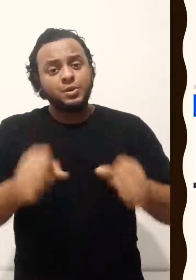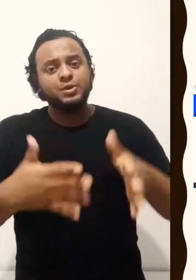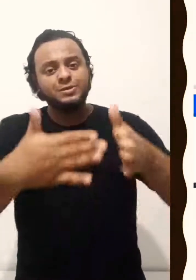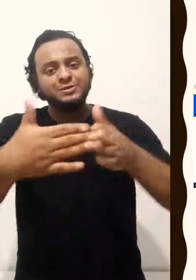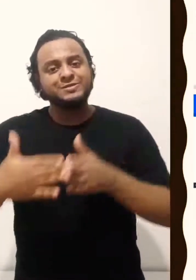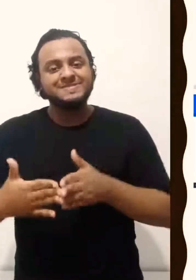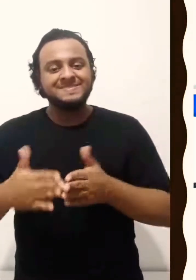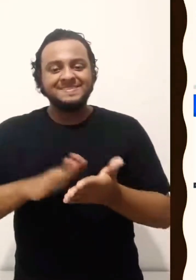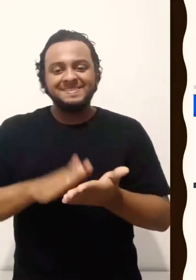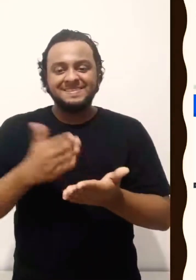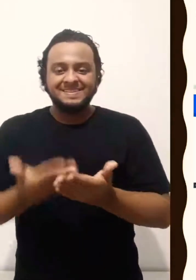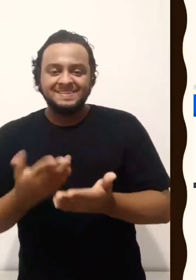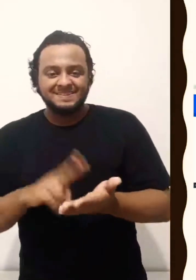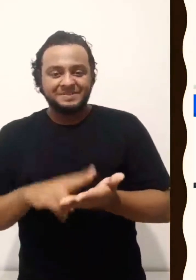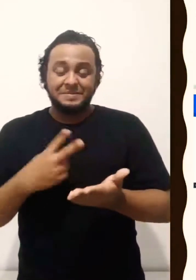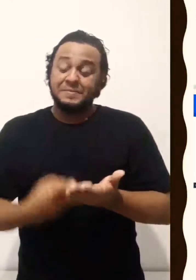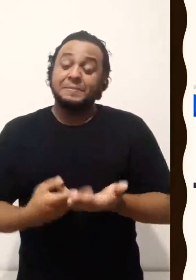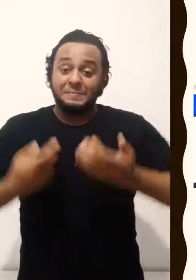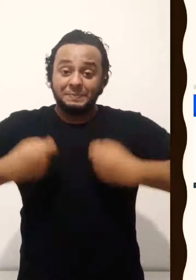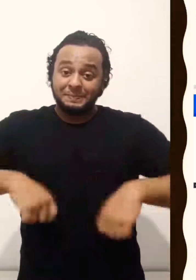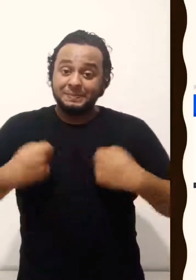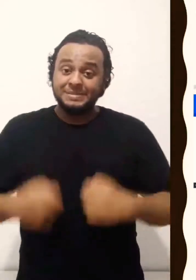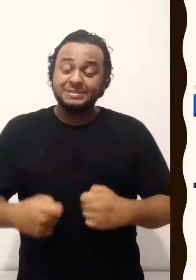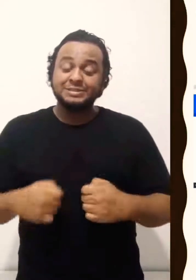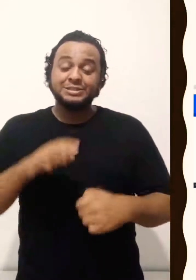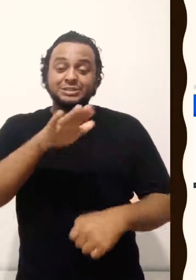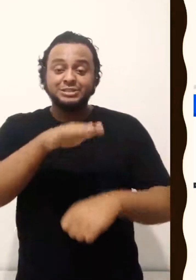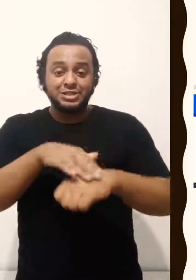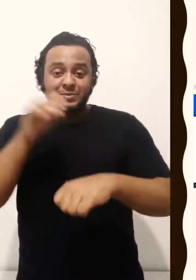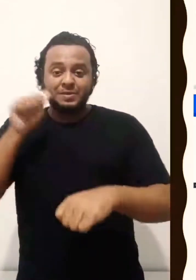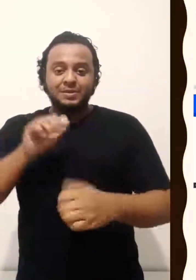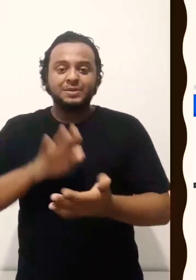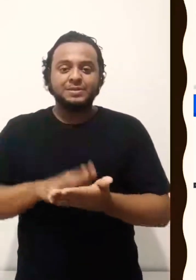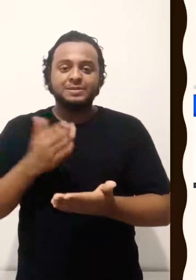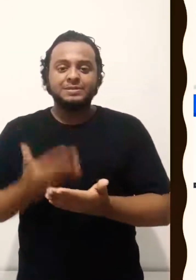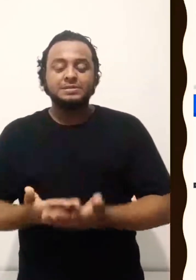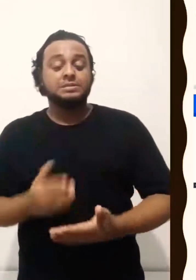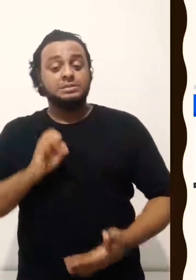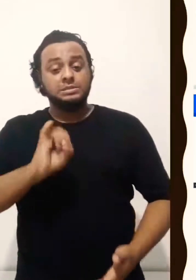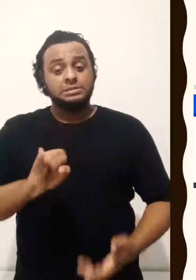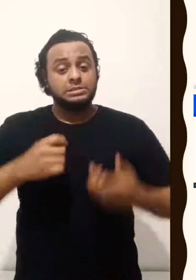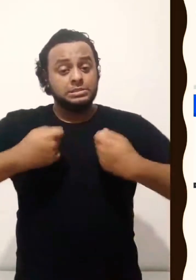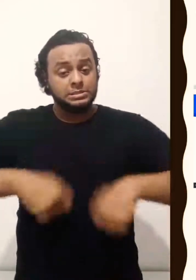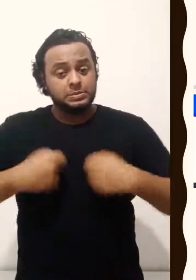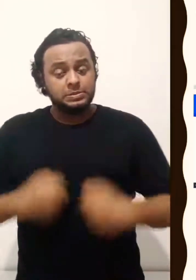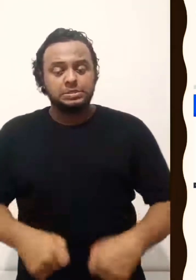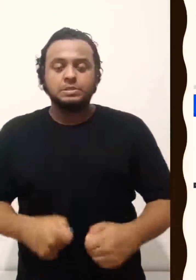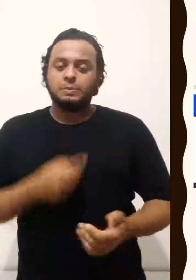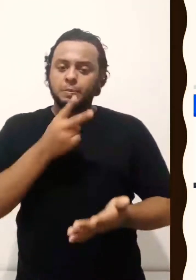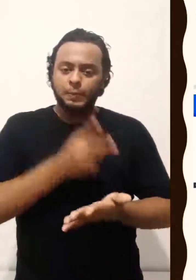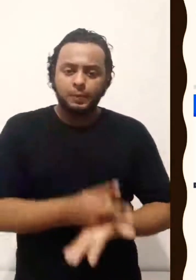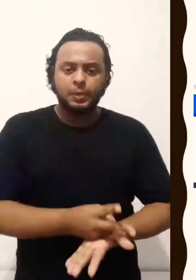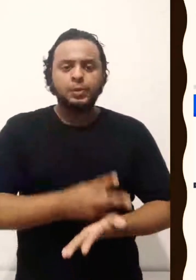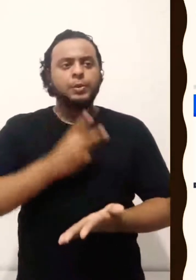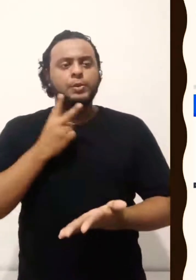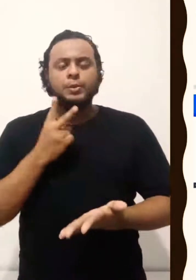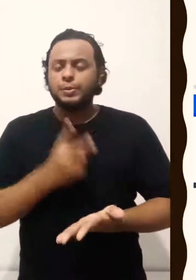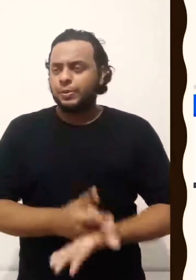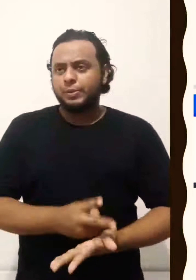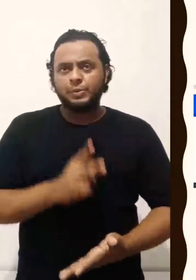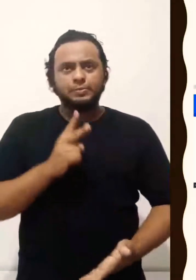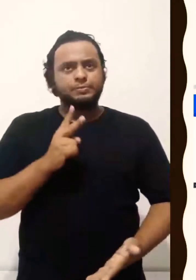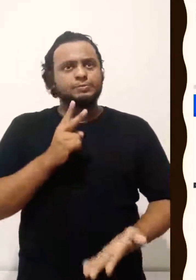Você pode solicitar um intérprete e você deve solicitar um intérprete. Se essa demanda for uma